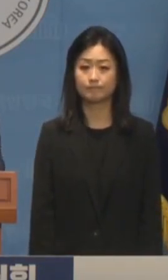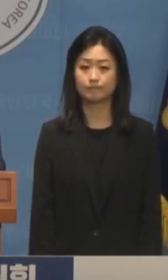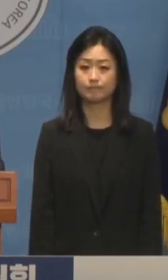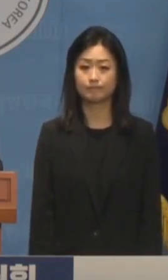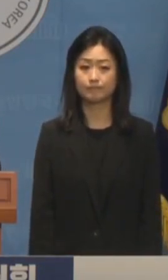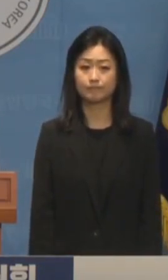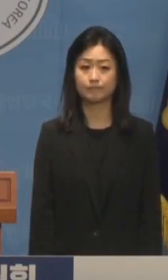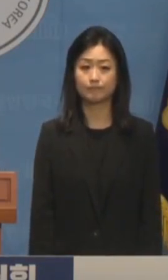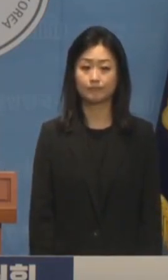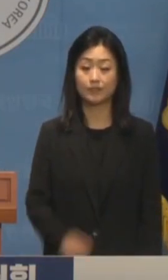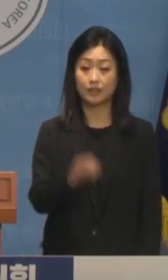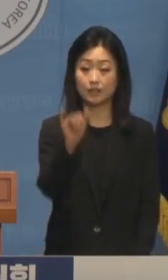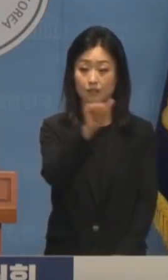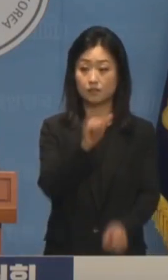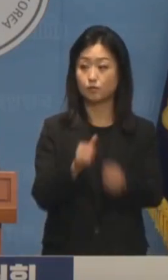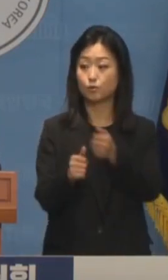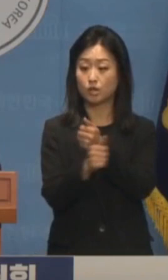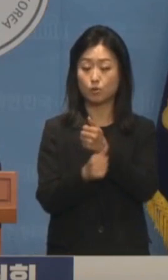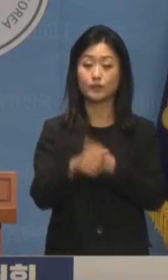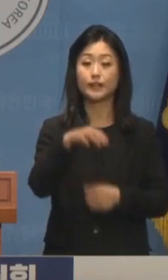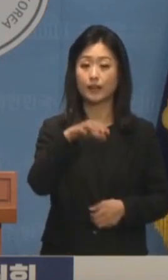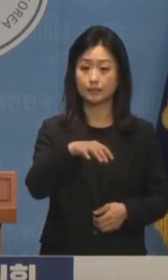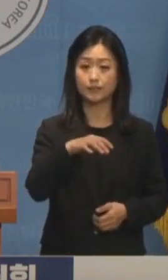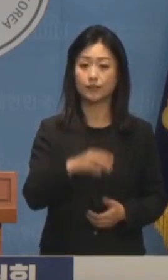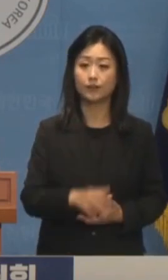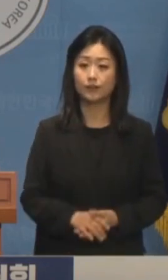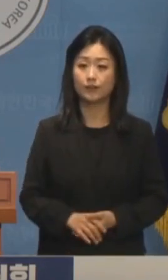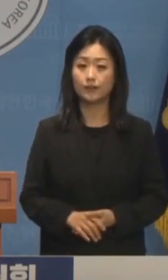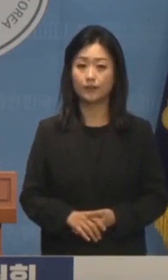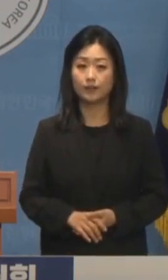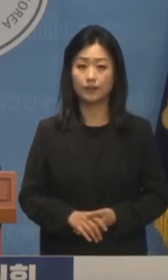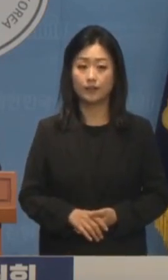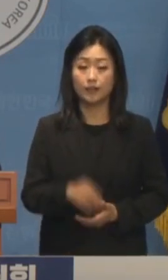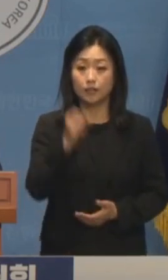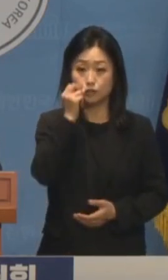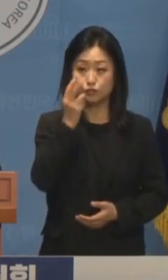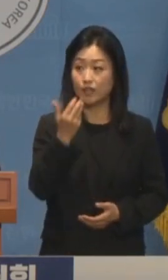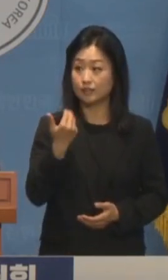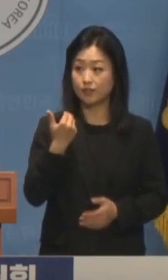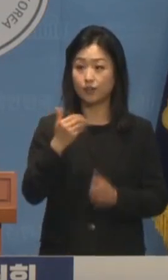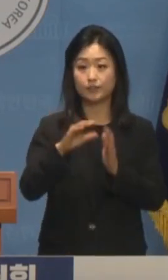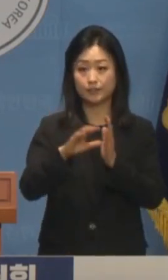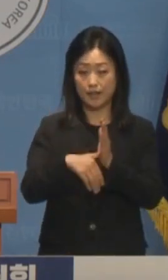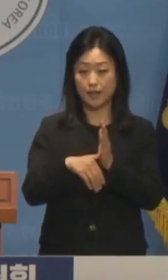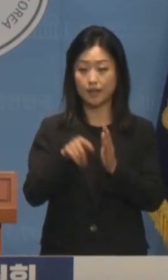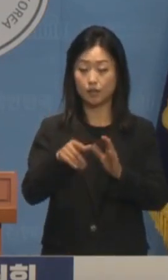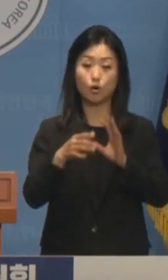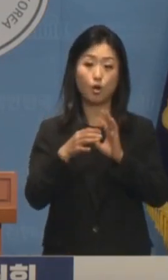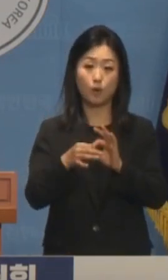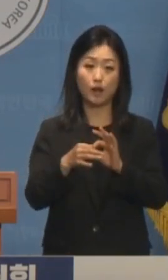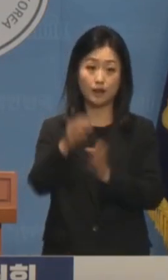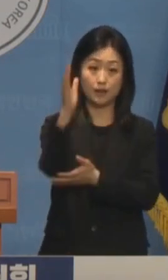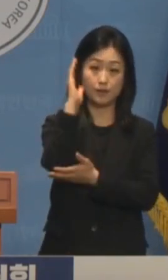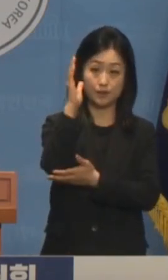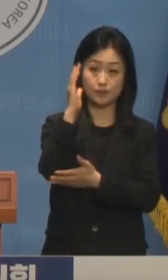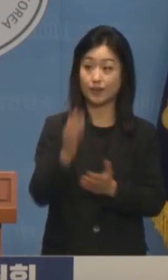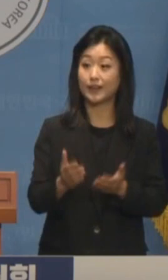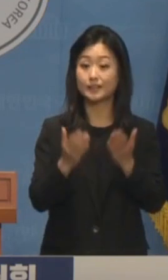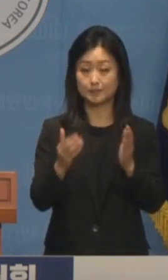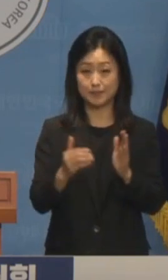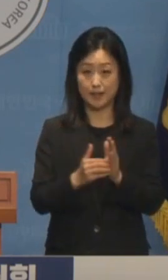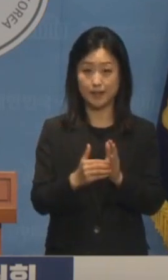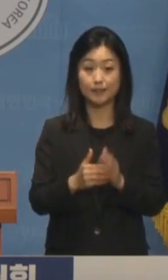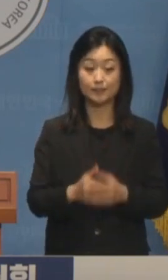예, 을지로위원회는 그 2달 전에도 이와 관련된 기자회견을 했습니다.